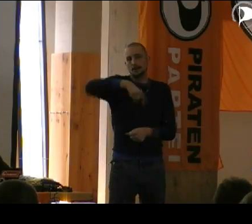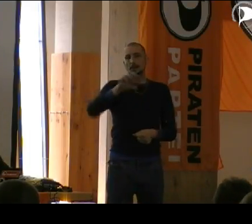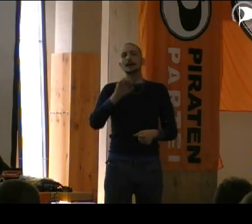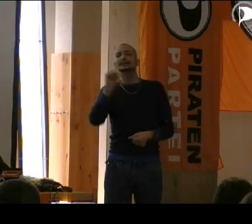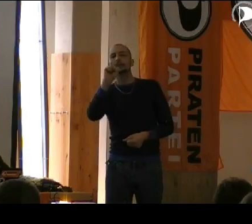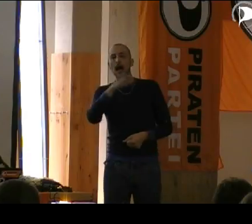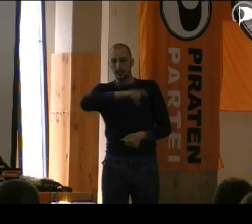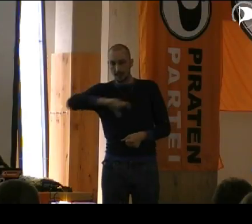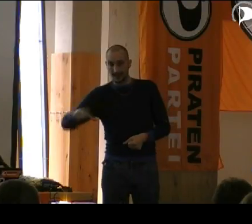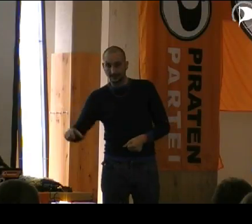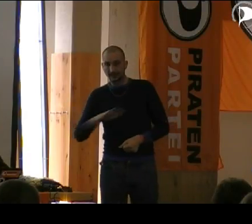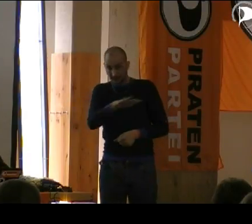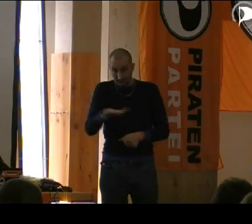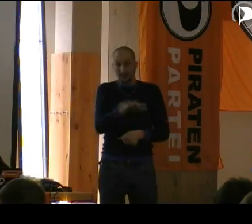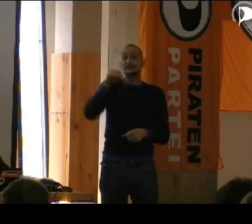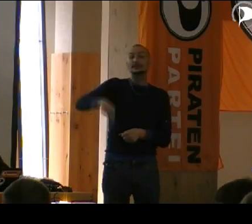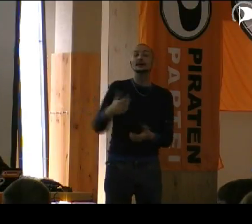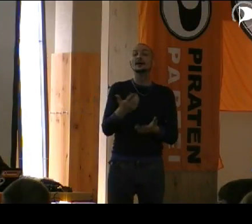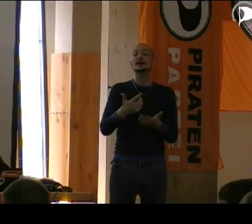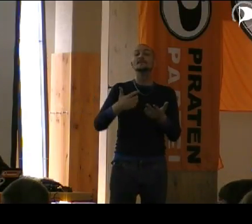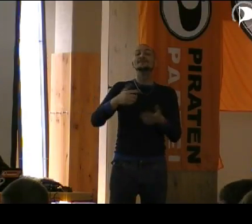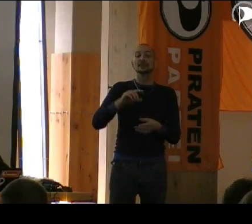werden diese beiden einzeln